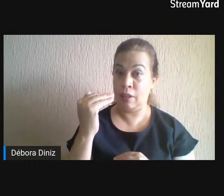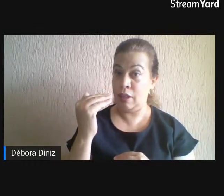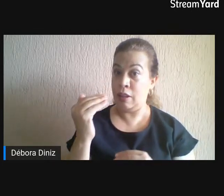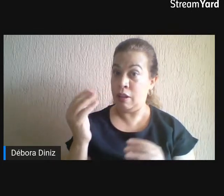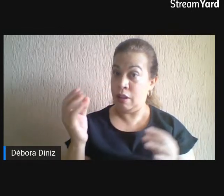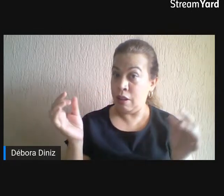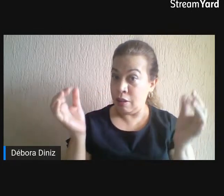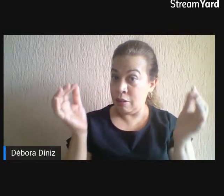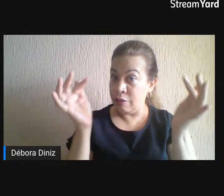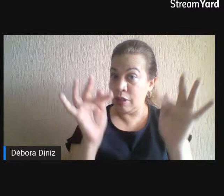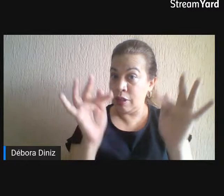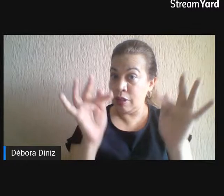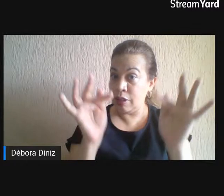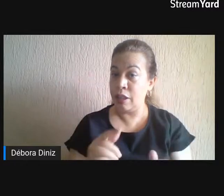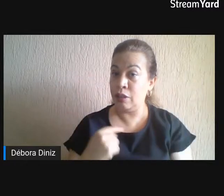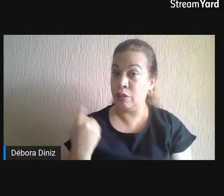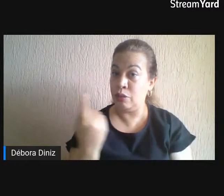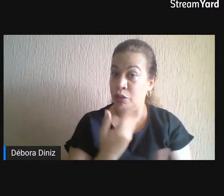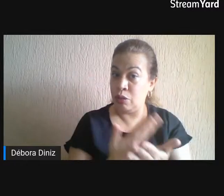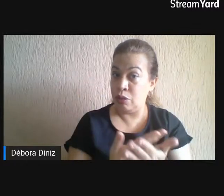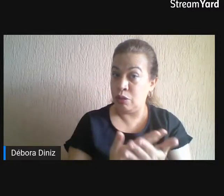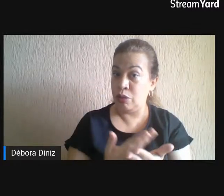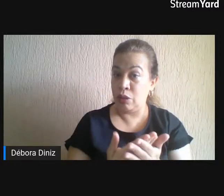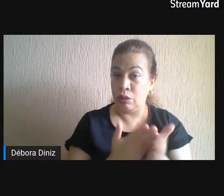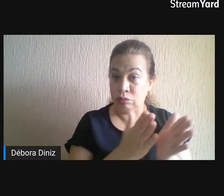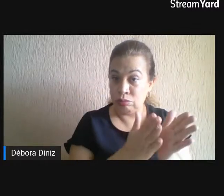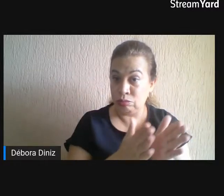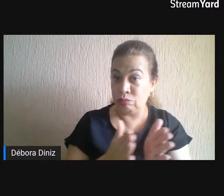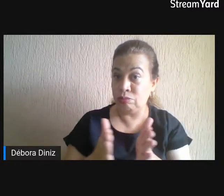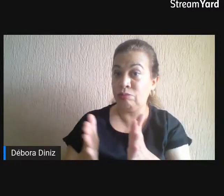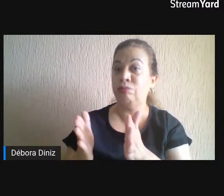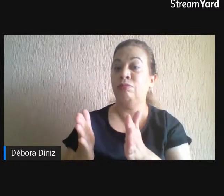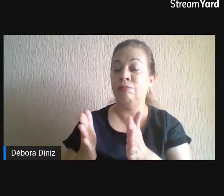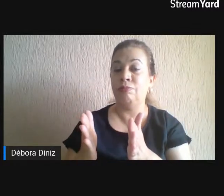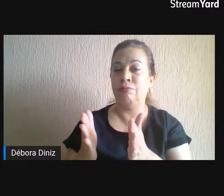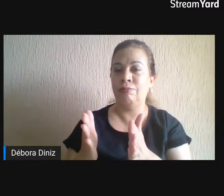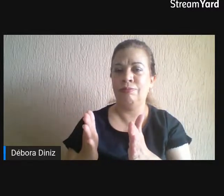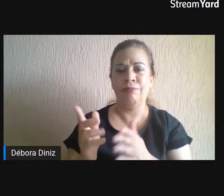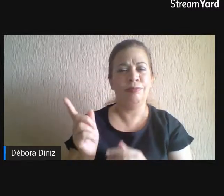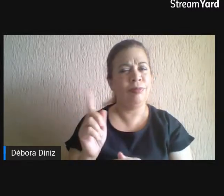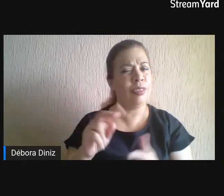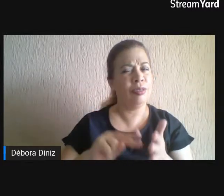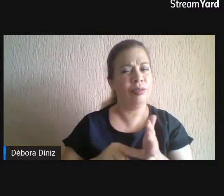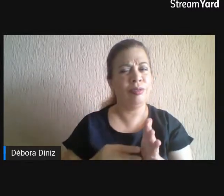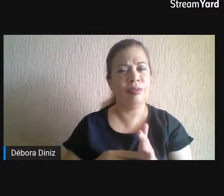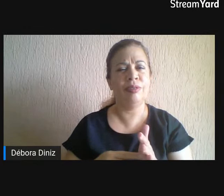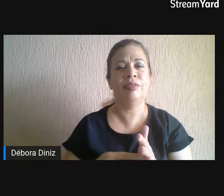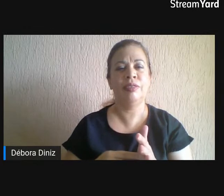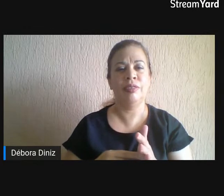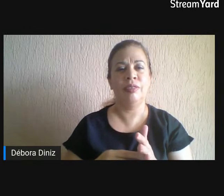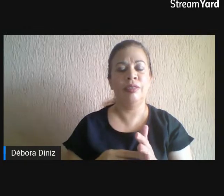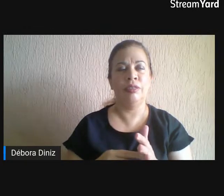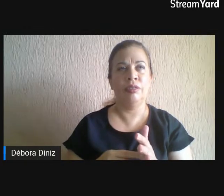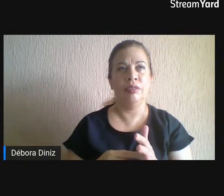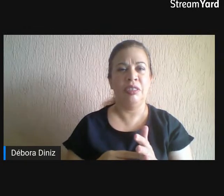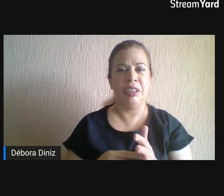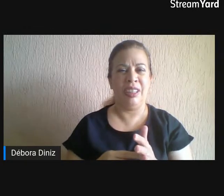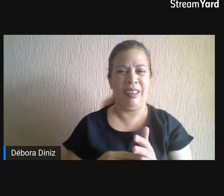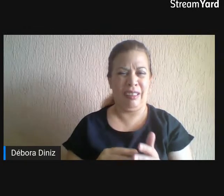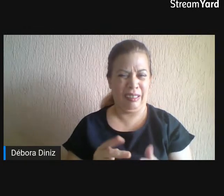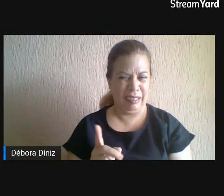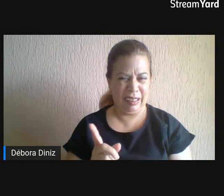nossos estudos em determinado ciclo, não significa que eu esteja negando